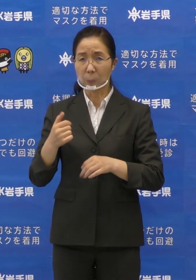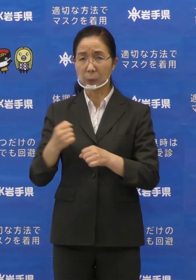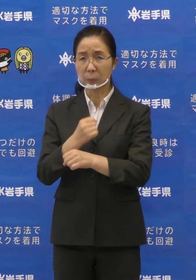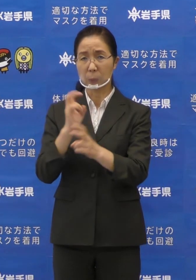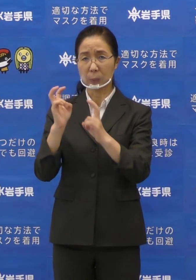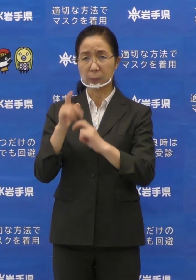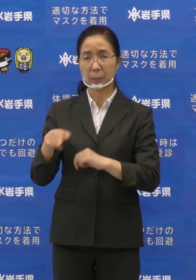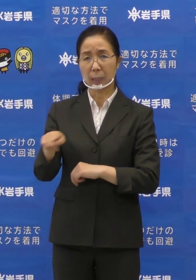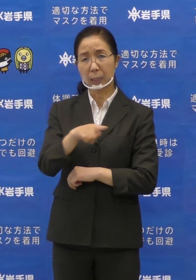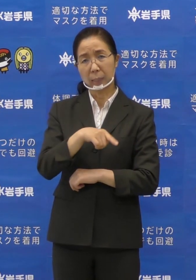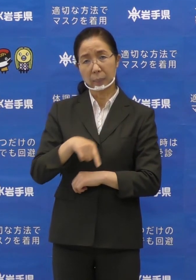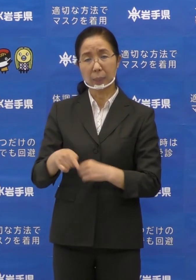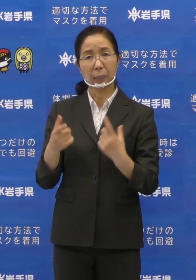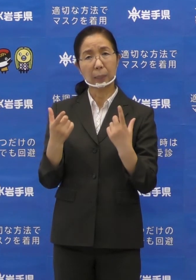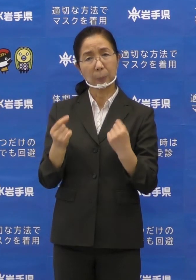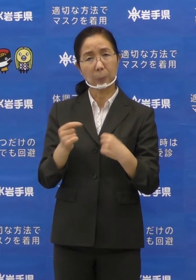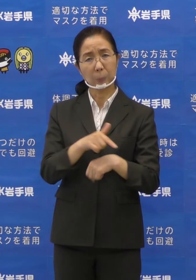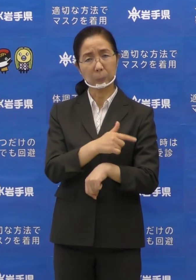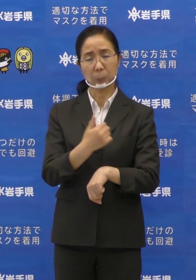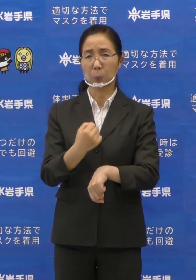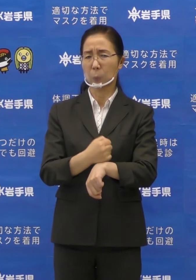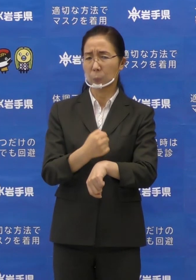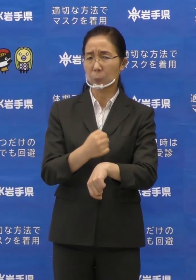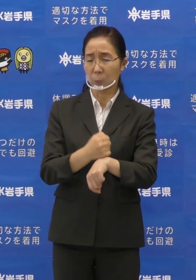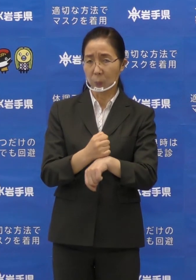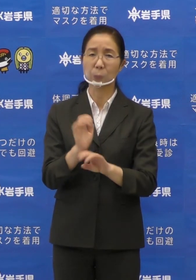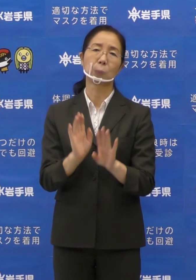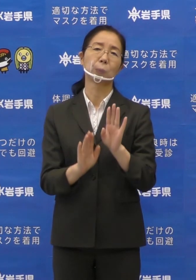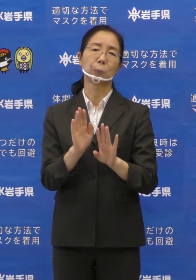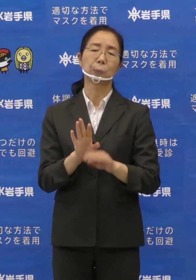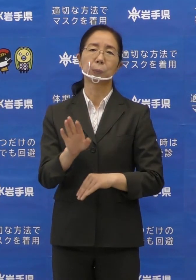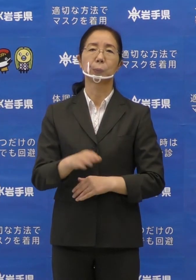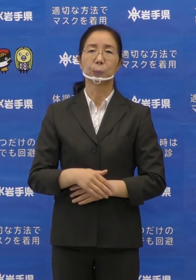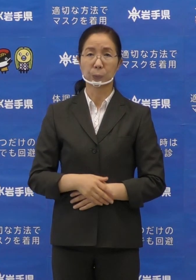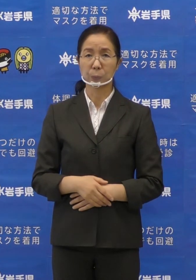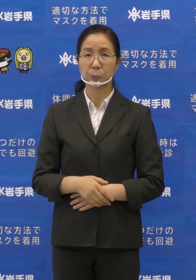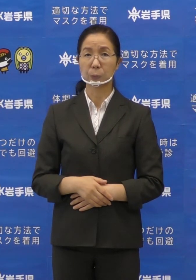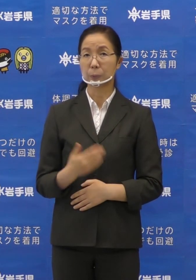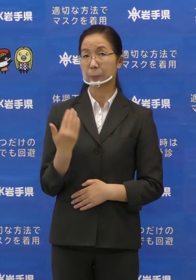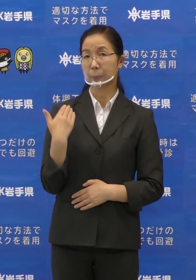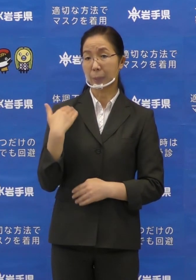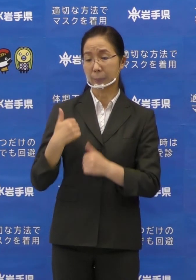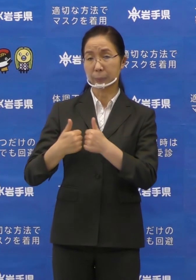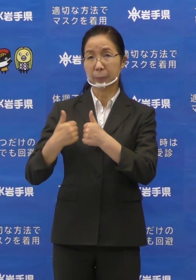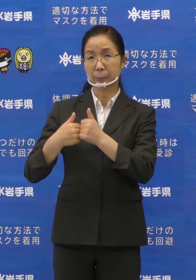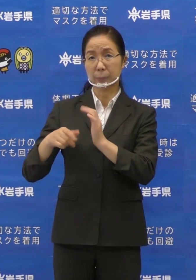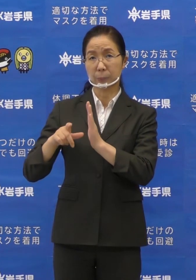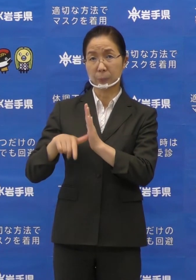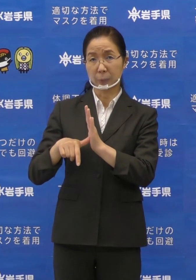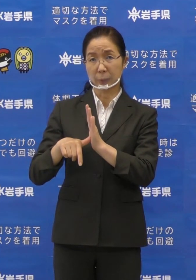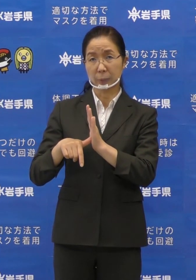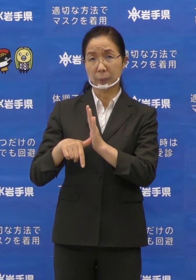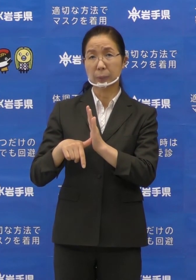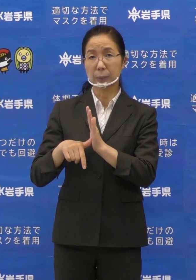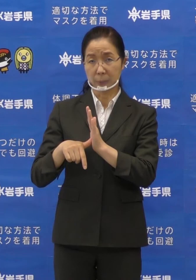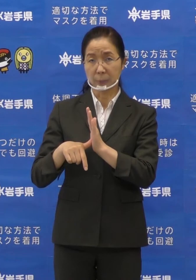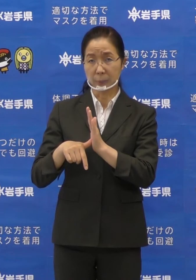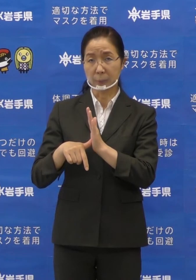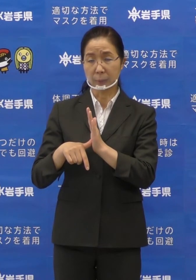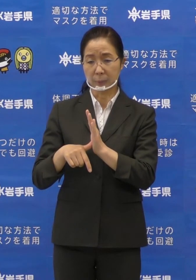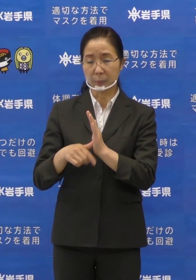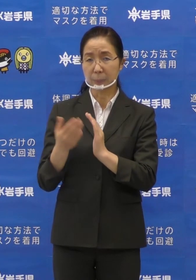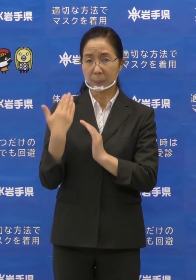も大変苦労をされていらっしゃいます。前回の会議では知事会の会見の方